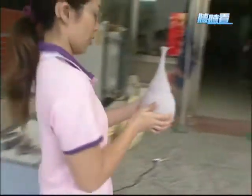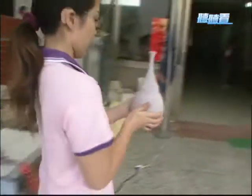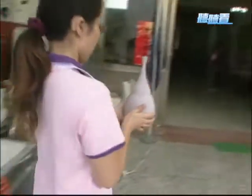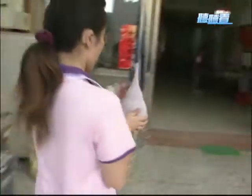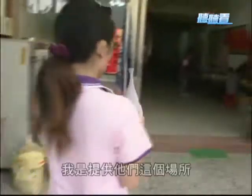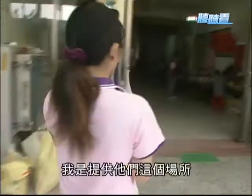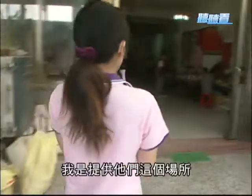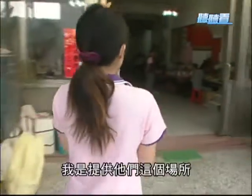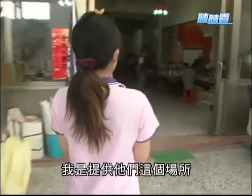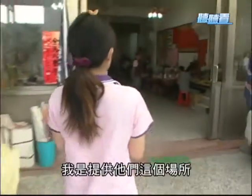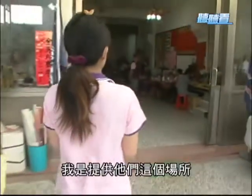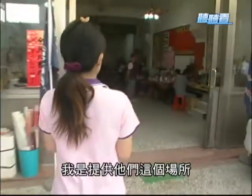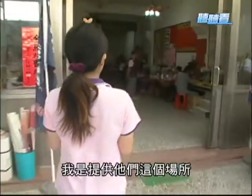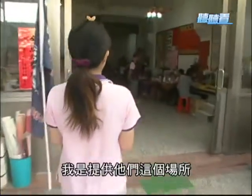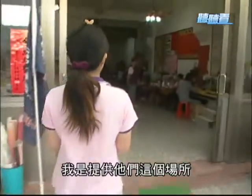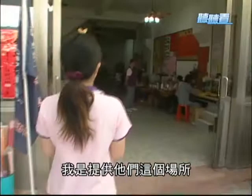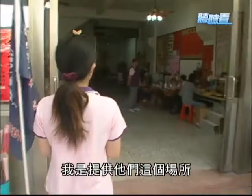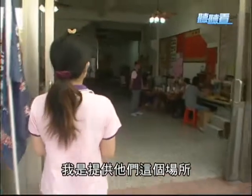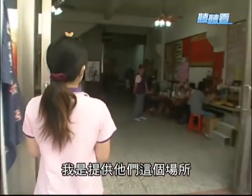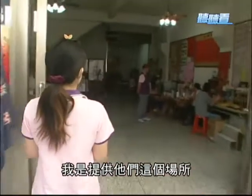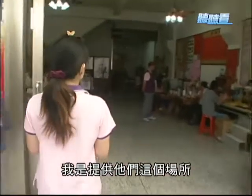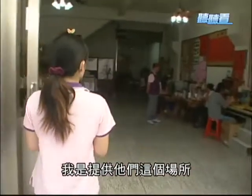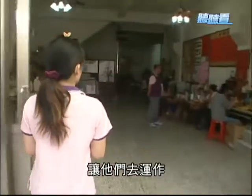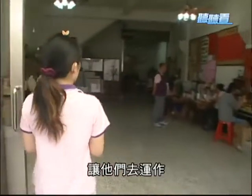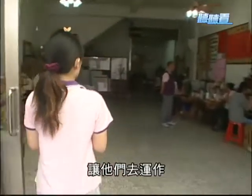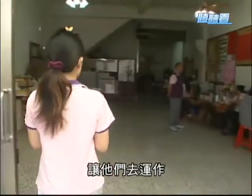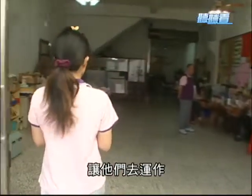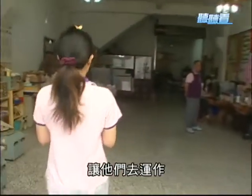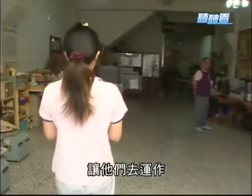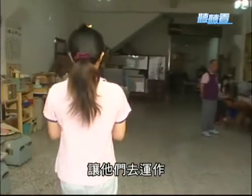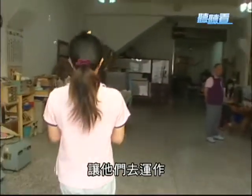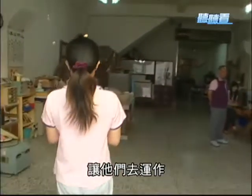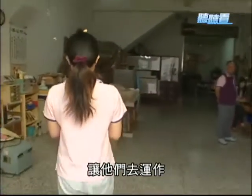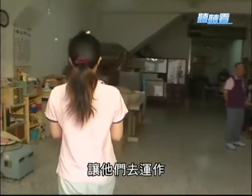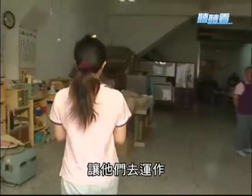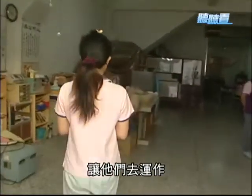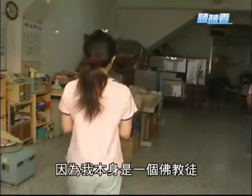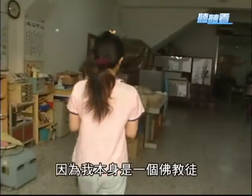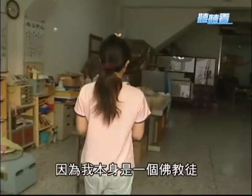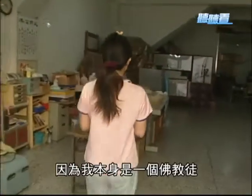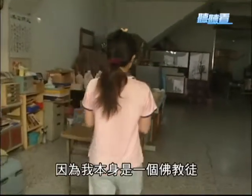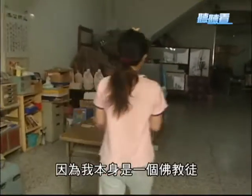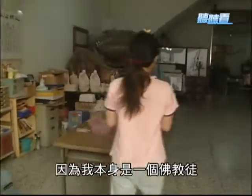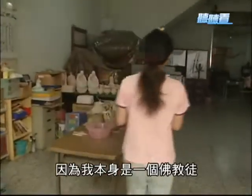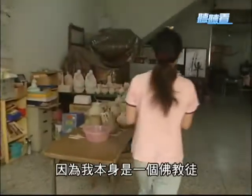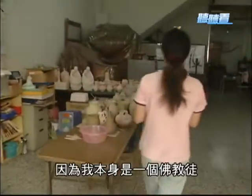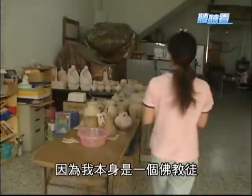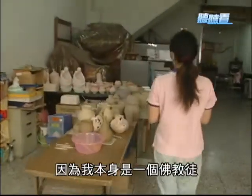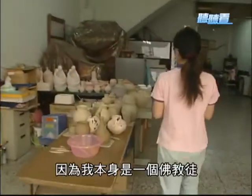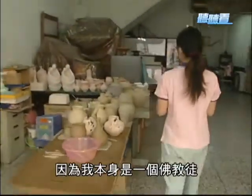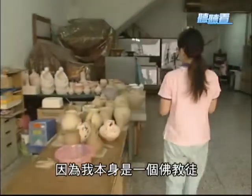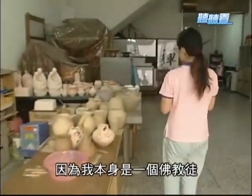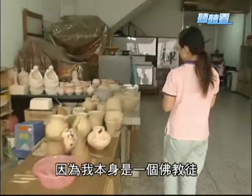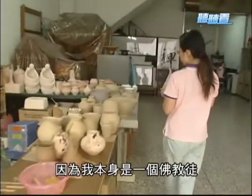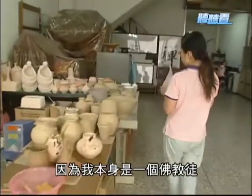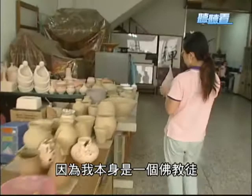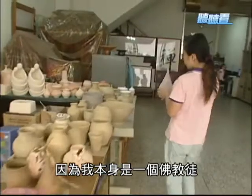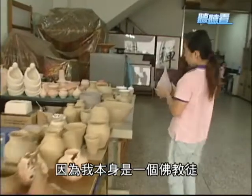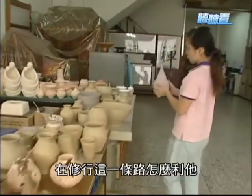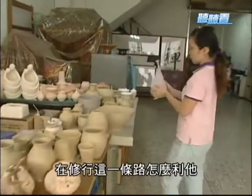哎，我是给他提供这个场所啦，让他们去运作，因为我本身是一个佛教徒。在修行